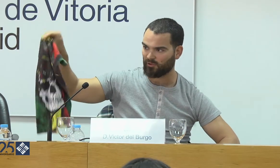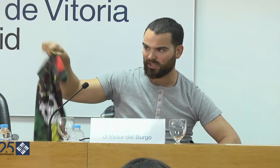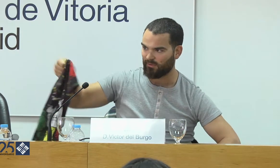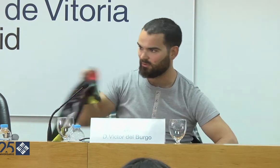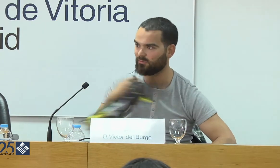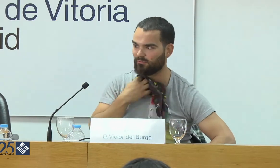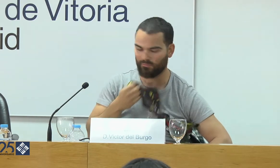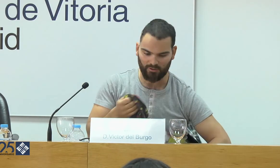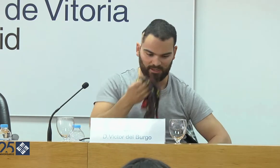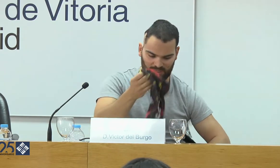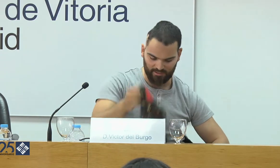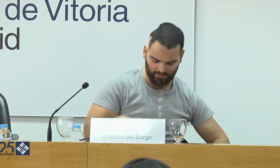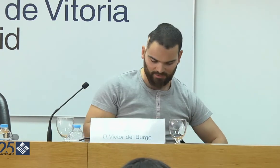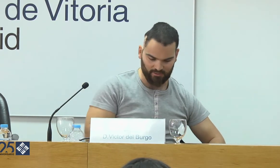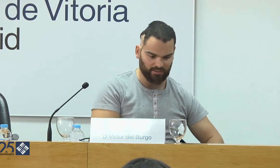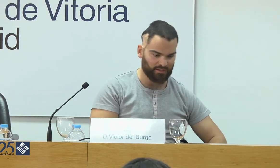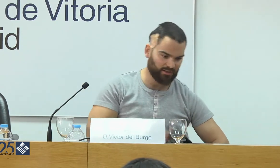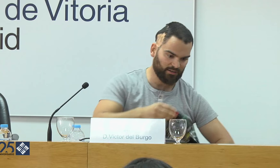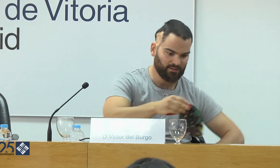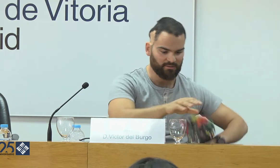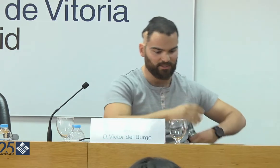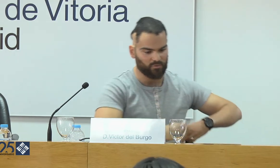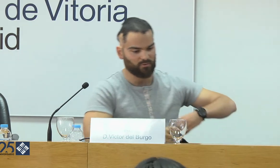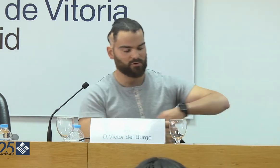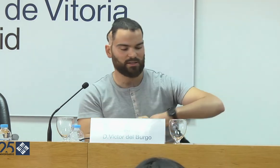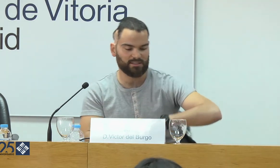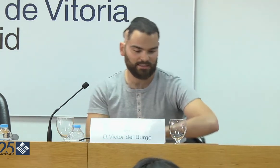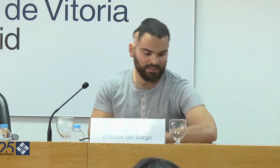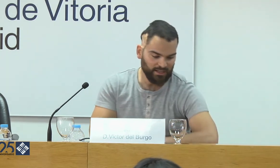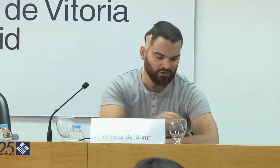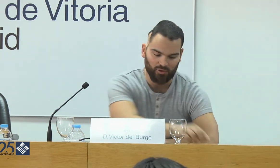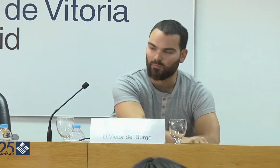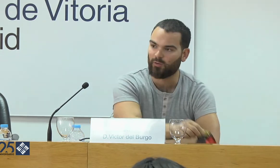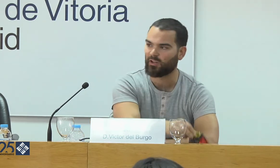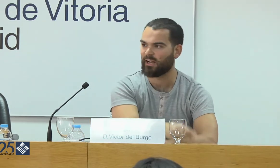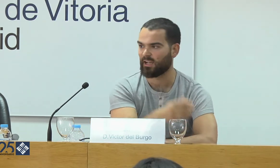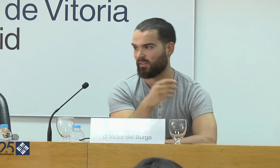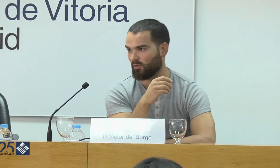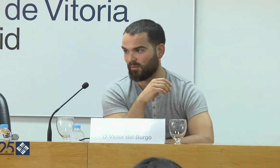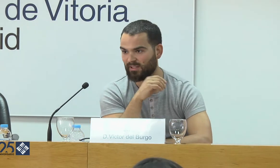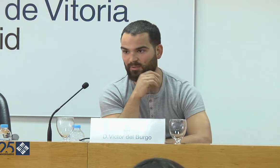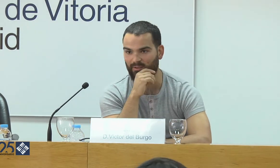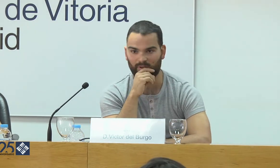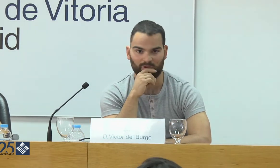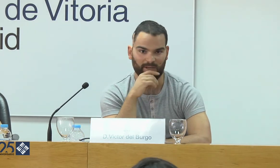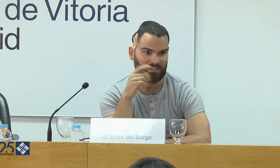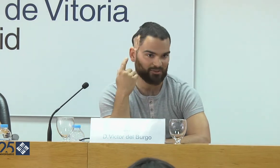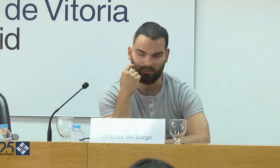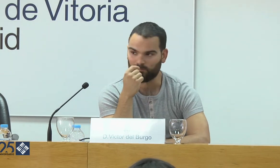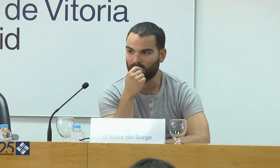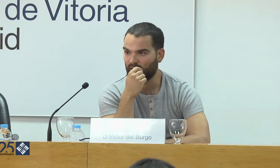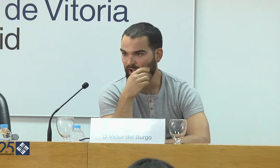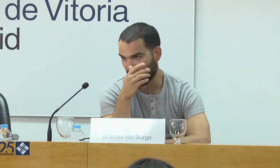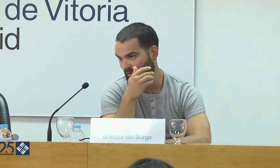el cuello en la montaña, ¿vale? Cuando van a hacer senderismo o alguna ruta de estas. Yo esto me lo ponía en la cabeza, porque evidentemente cuando te pasa